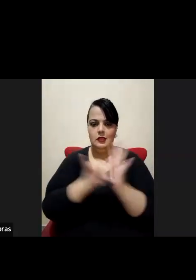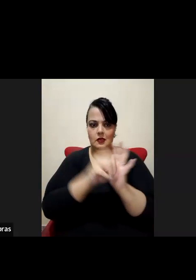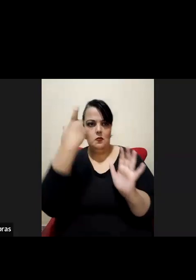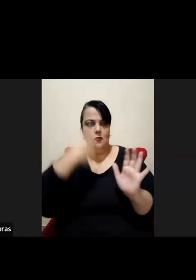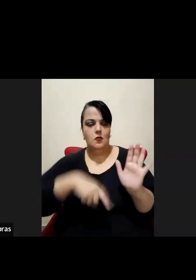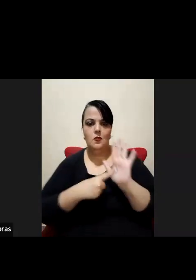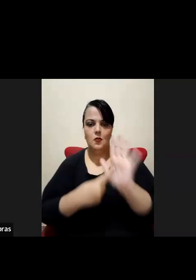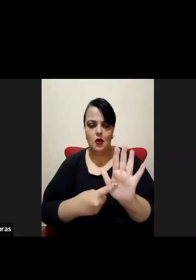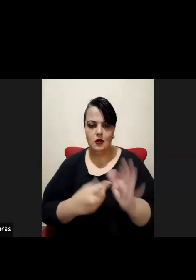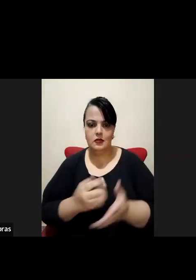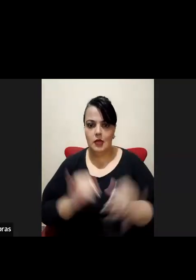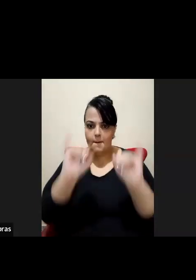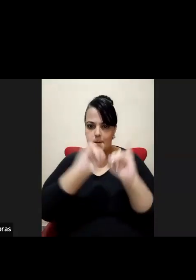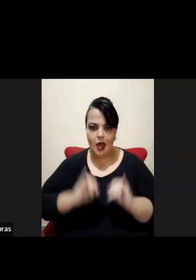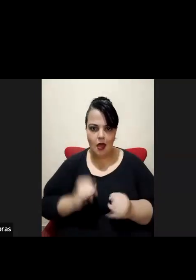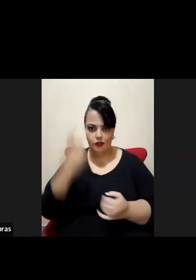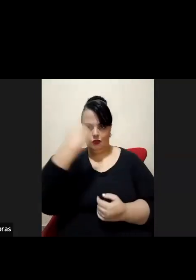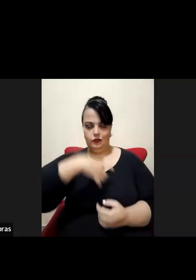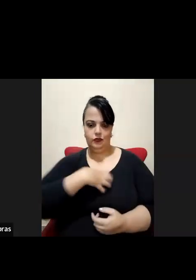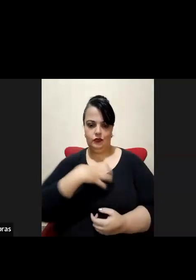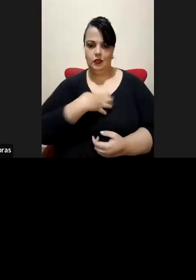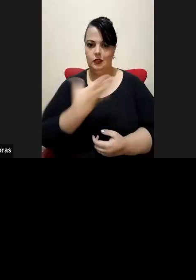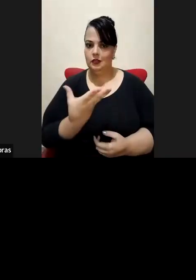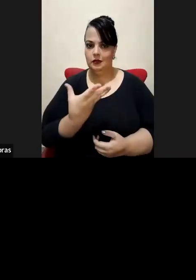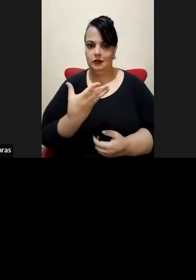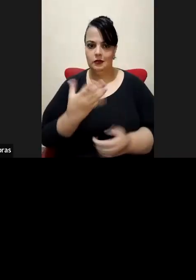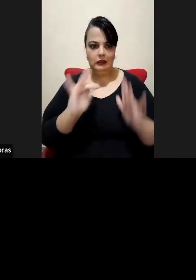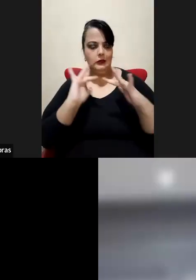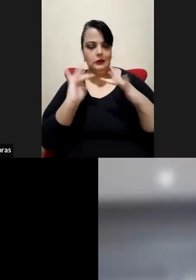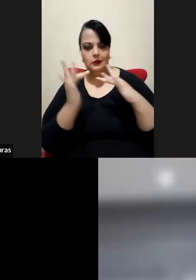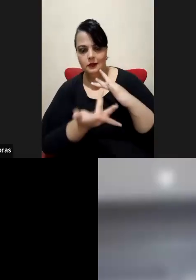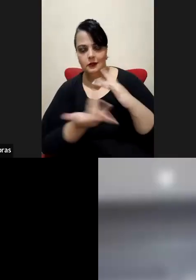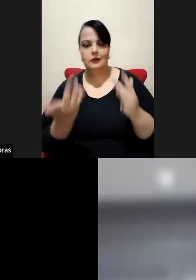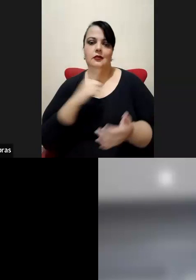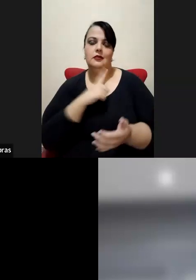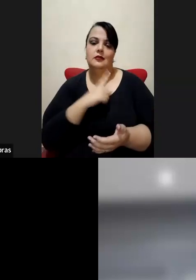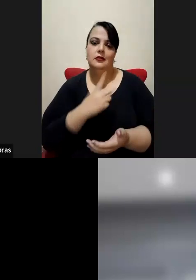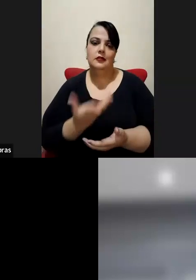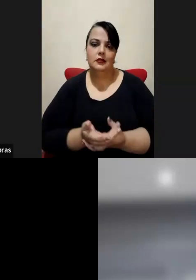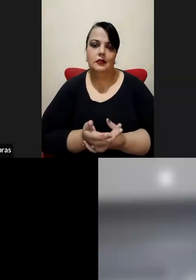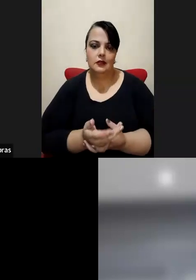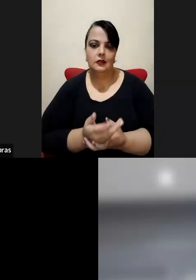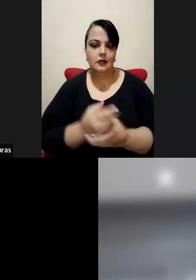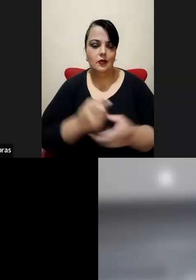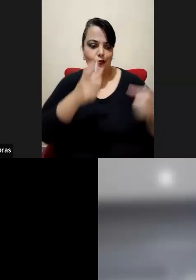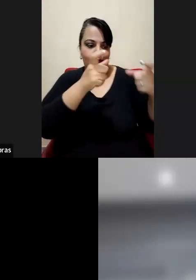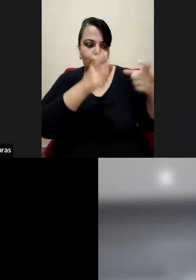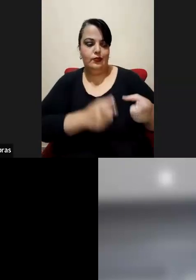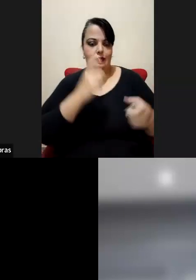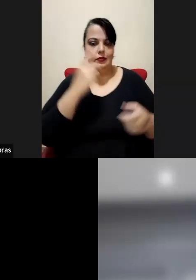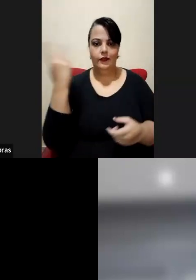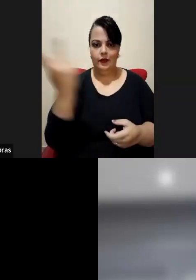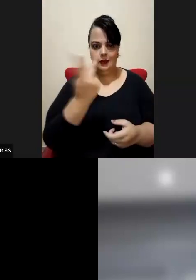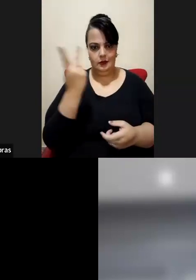validação, sem o que ele não conseguirá esse lugar tão valioso, tão importante, que é